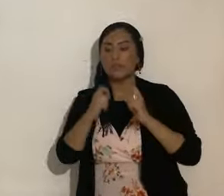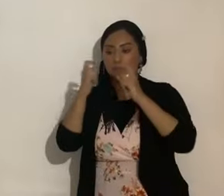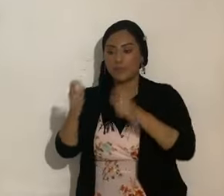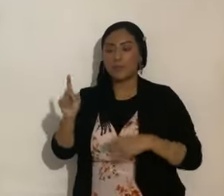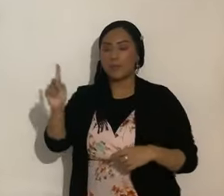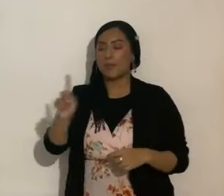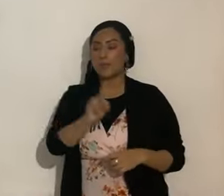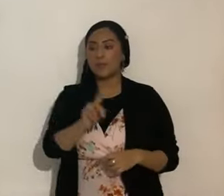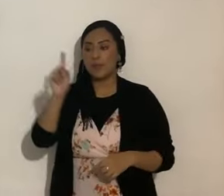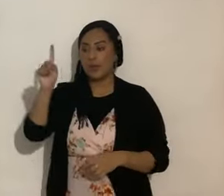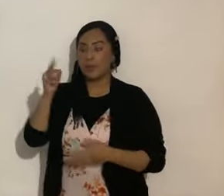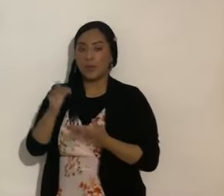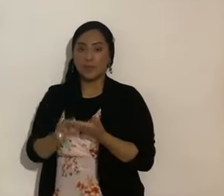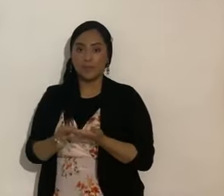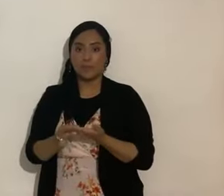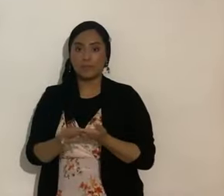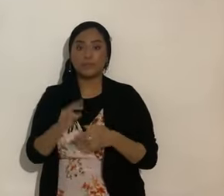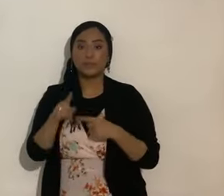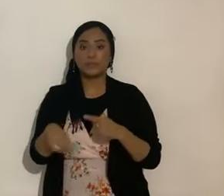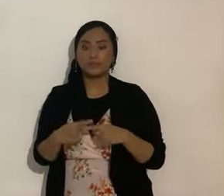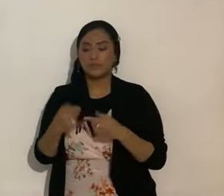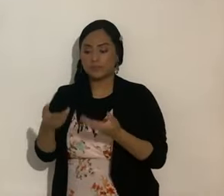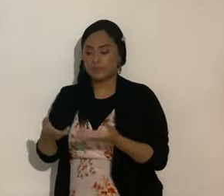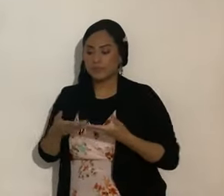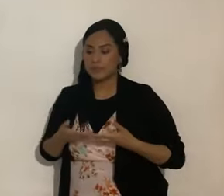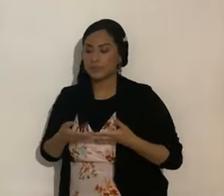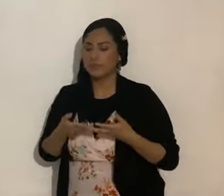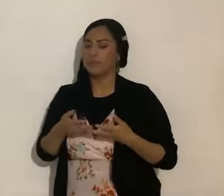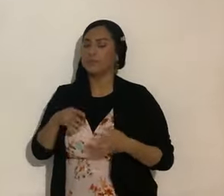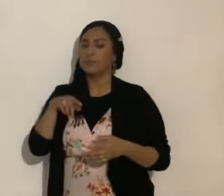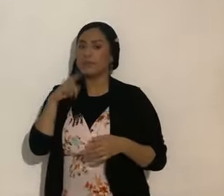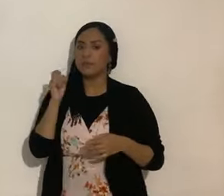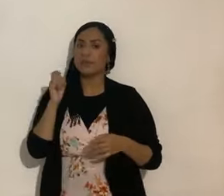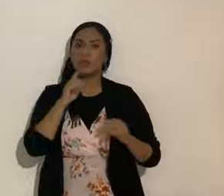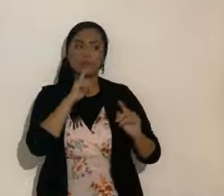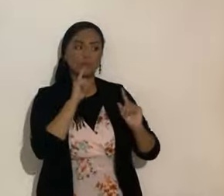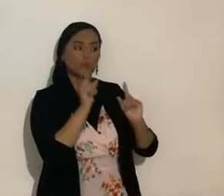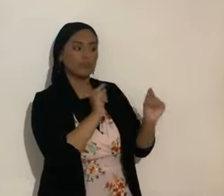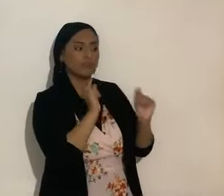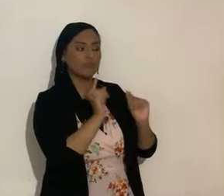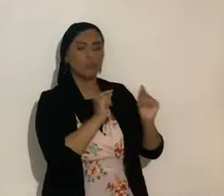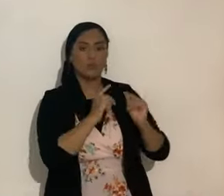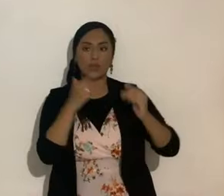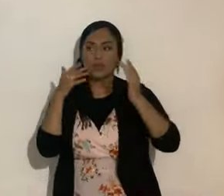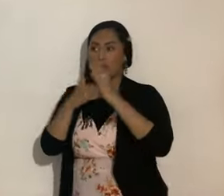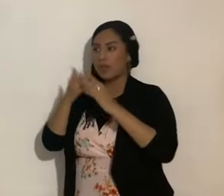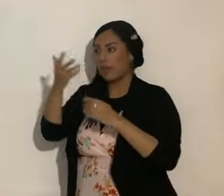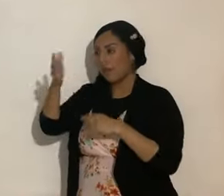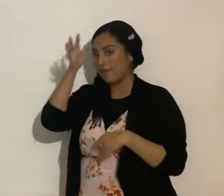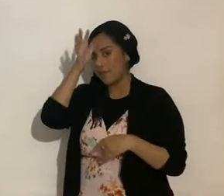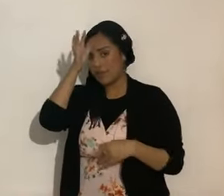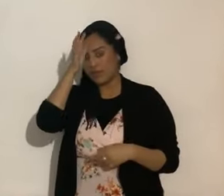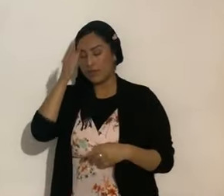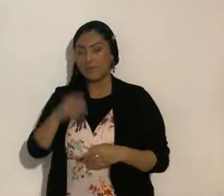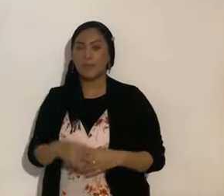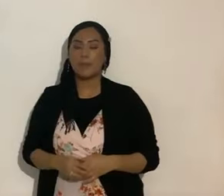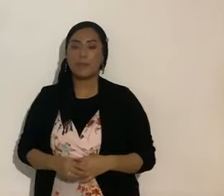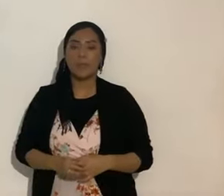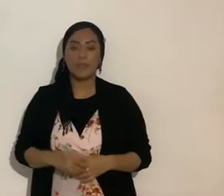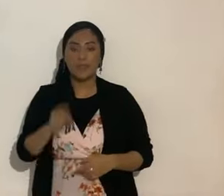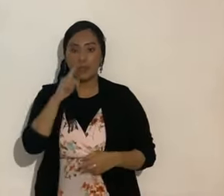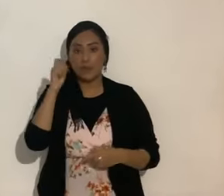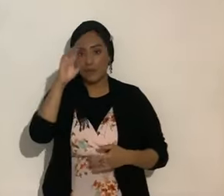uno un denario. Y al recibirlo murmuraban contra el padre de familia, murmuraban. Vamos a subrayar, murmuraban porque